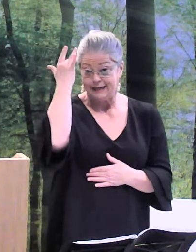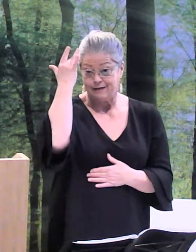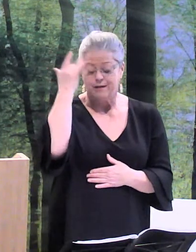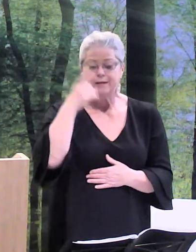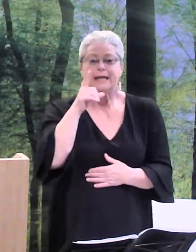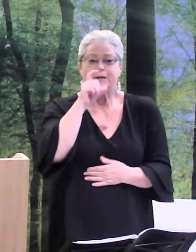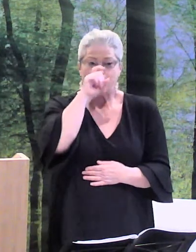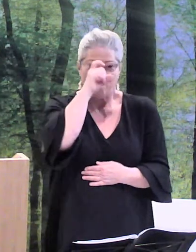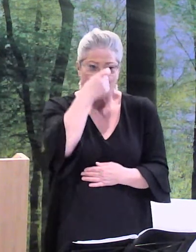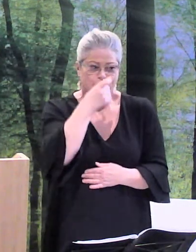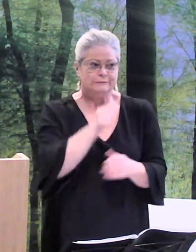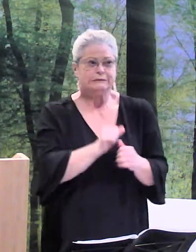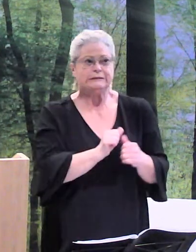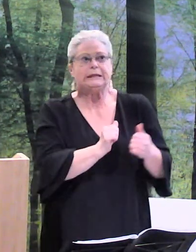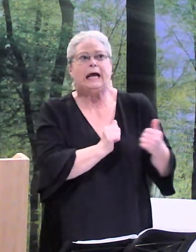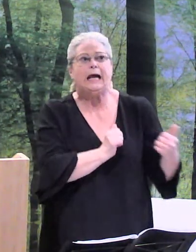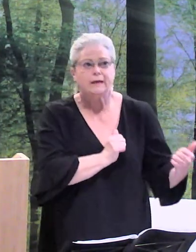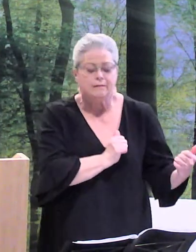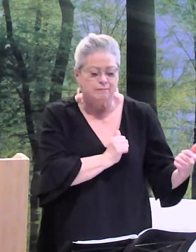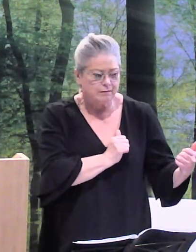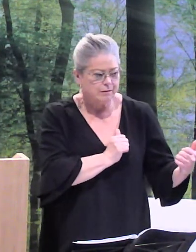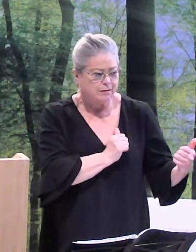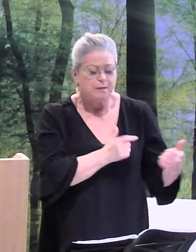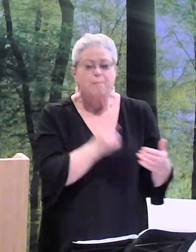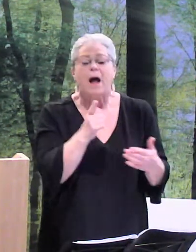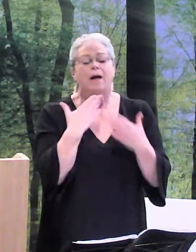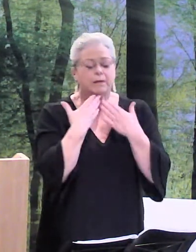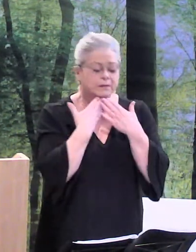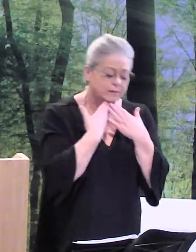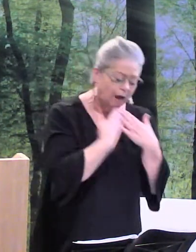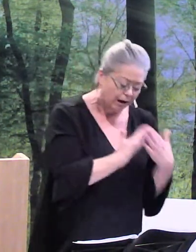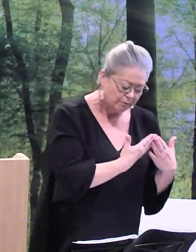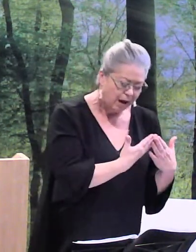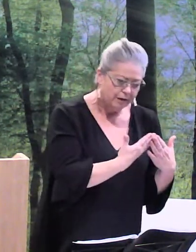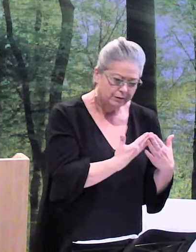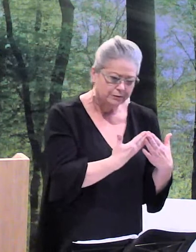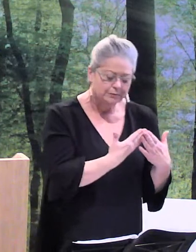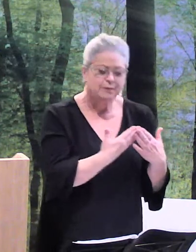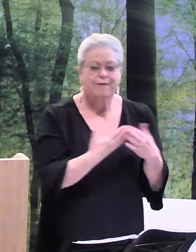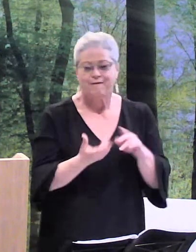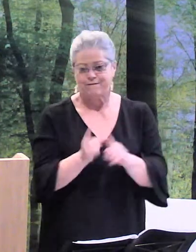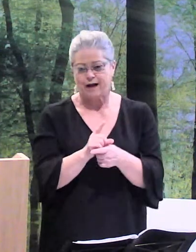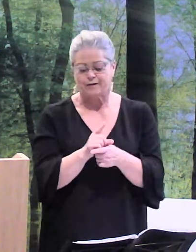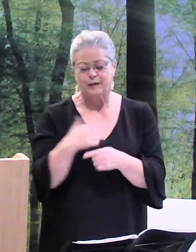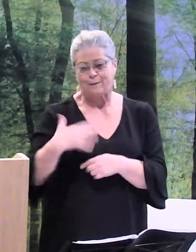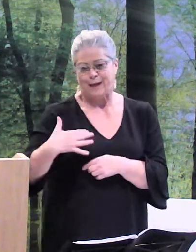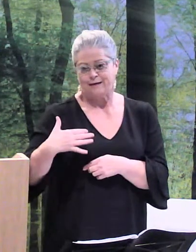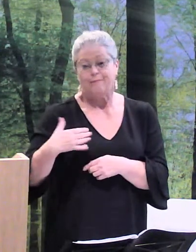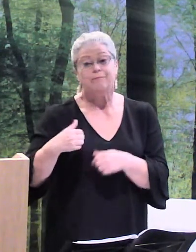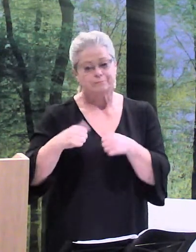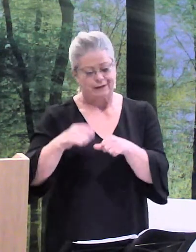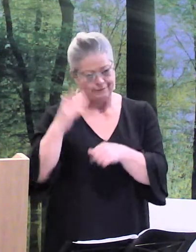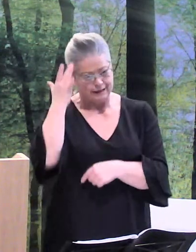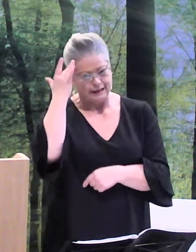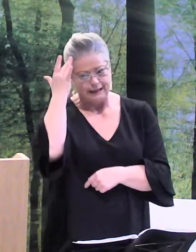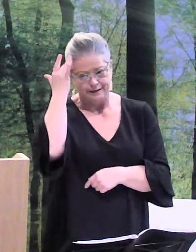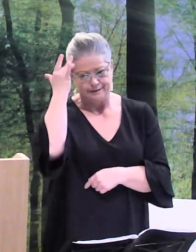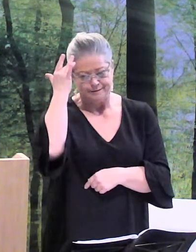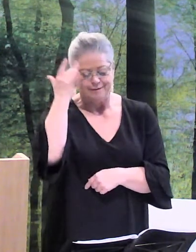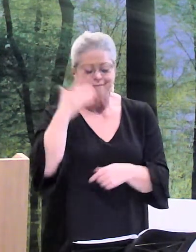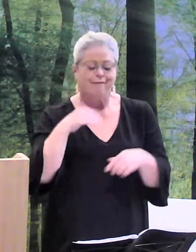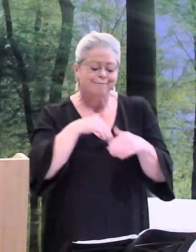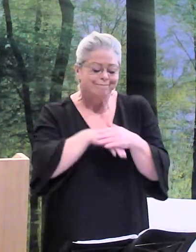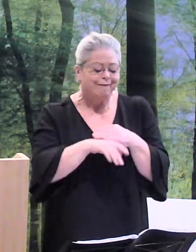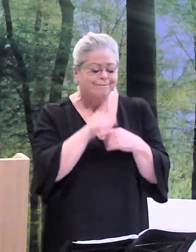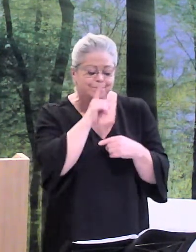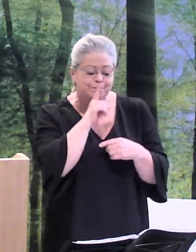des te moeilijker de scheiding. Maar dankbaar verandert de pijn der herinnering in stille